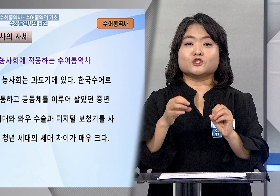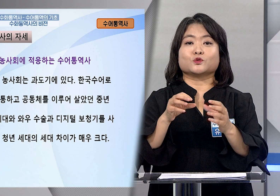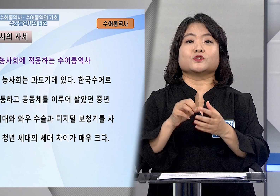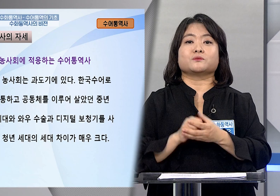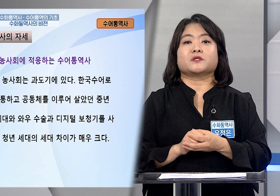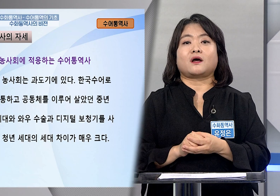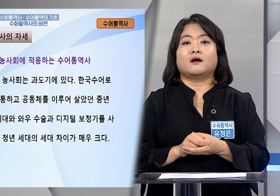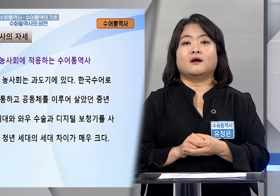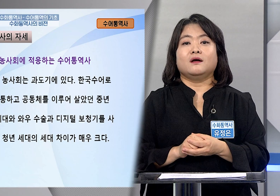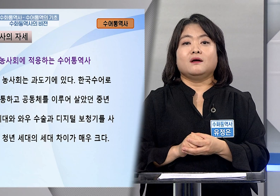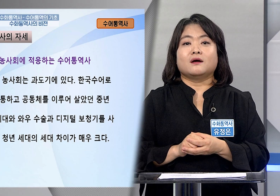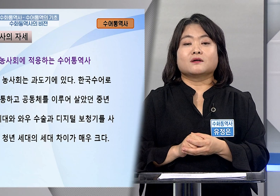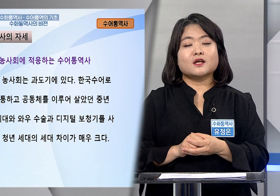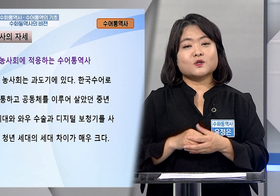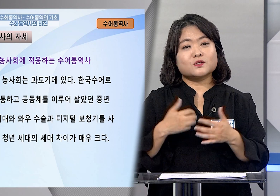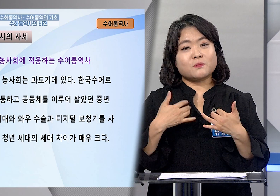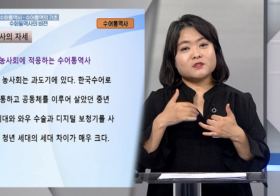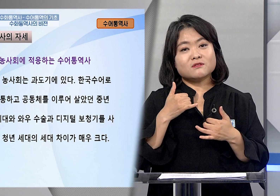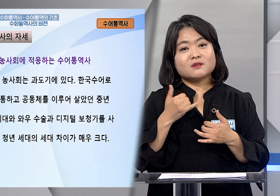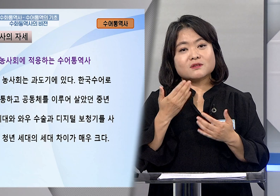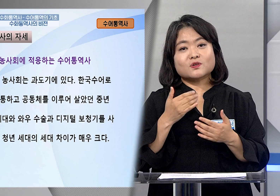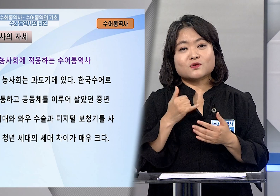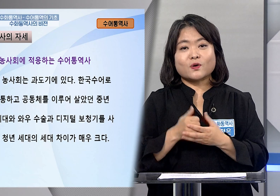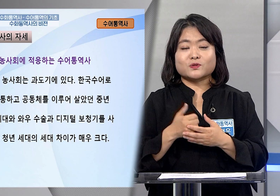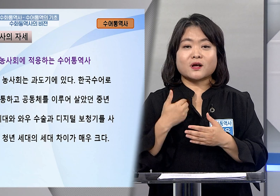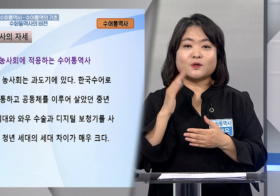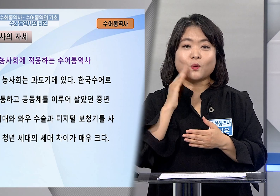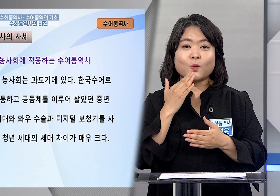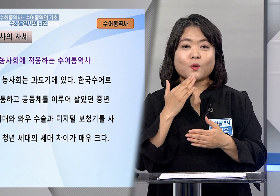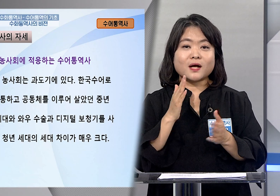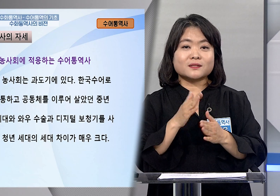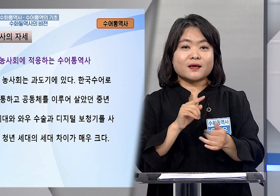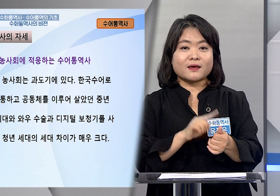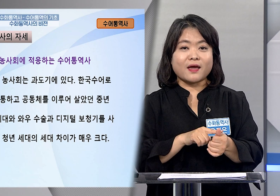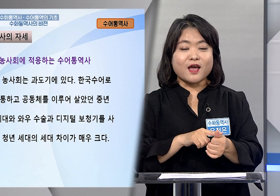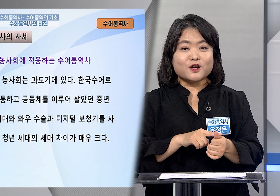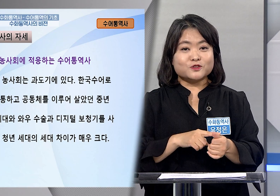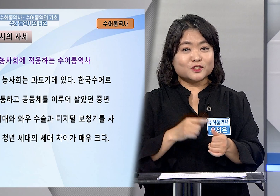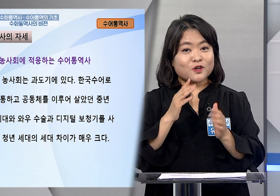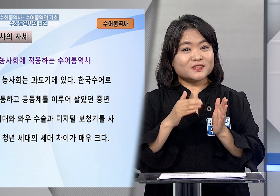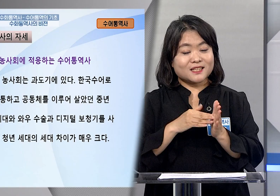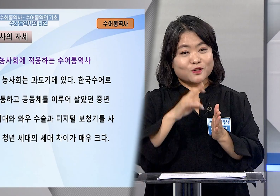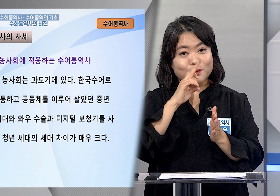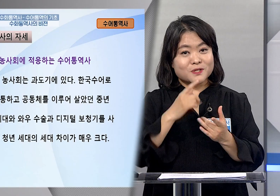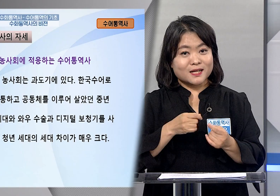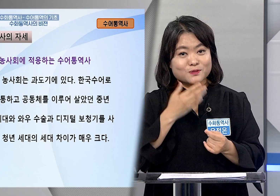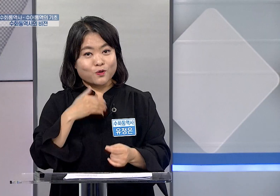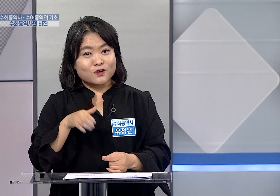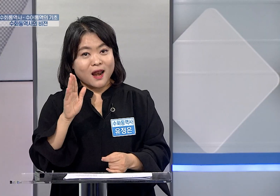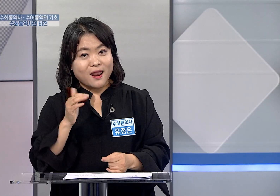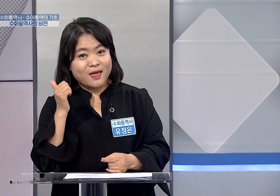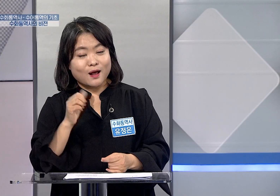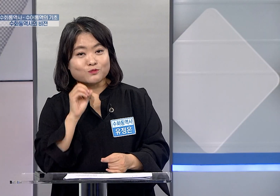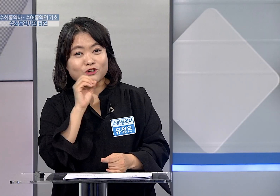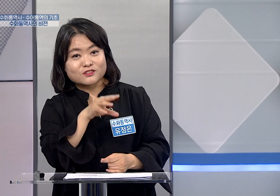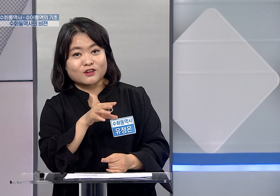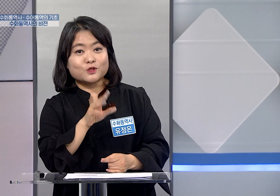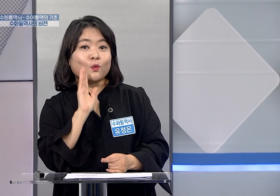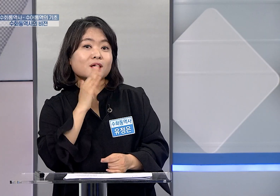받아들여지고 있습니다. 그래서 재밌는 일이 있었어요. 제가 농학생에게 우리 수업 끝나고 점심 같이 먹으러 갈래? 라고 물었어요. 이